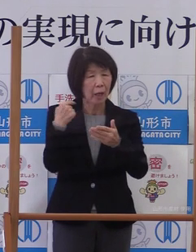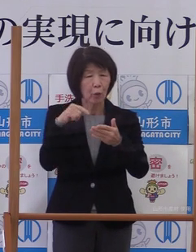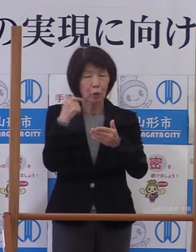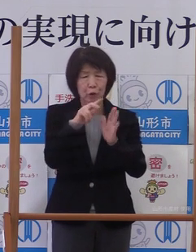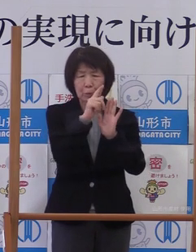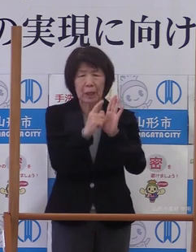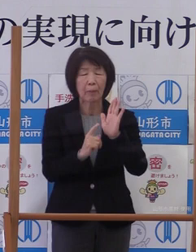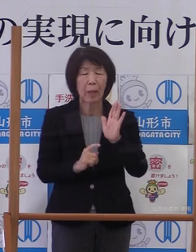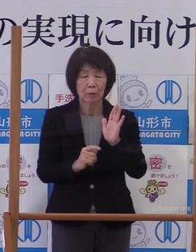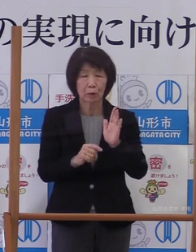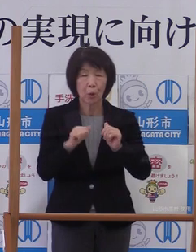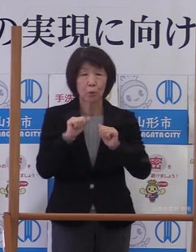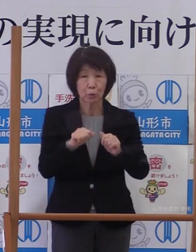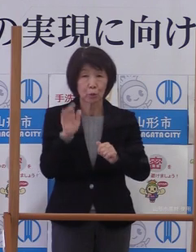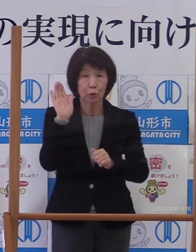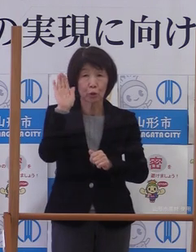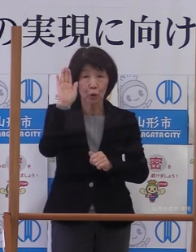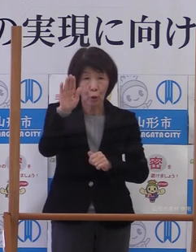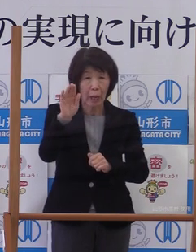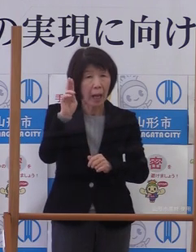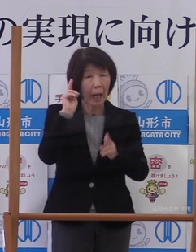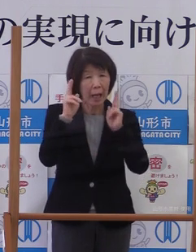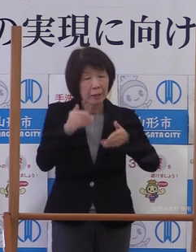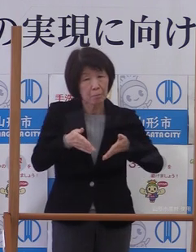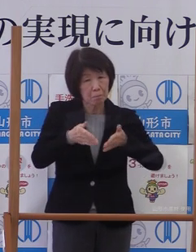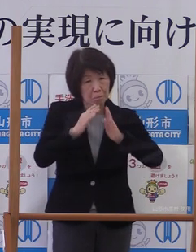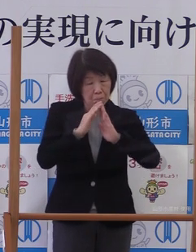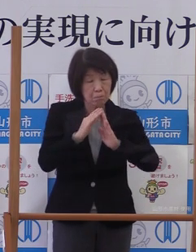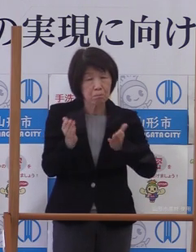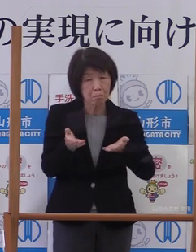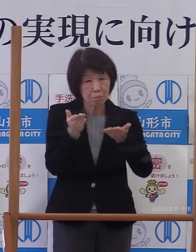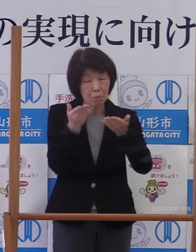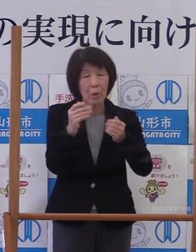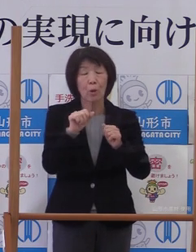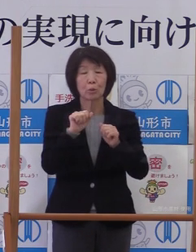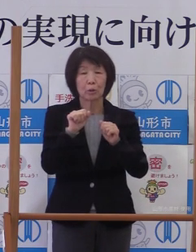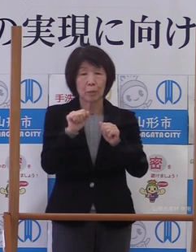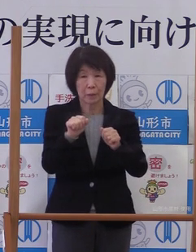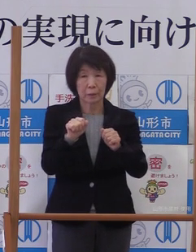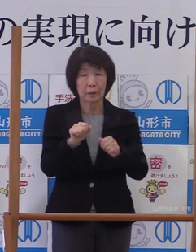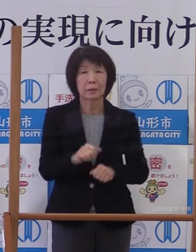し、将来的な創業者の創出を図ります。